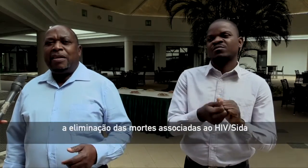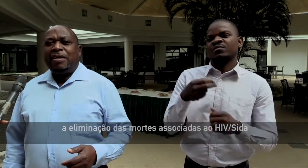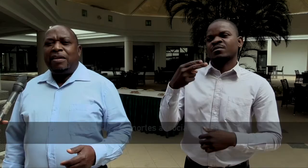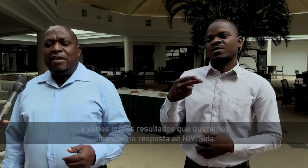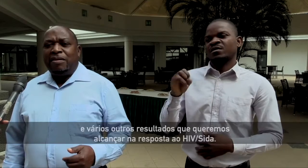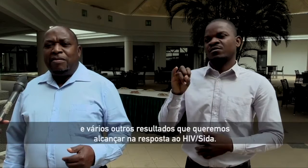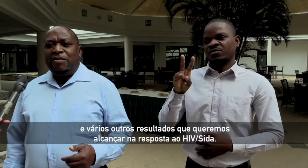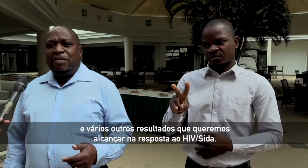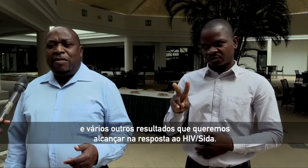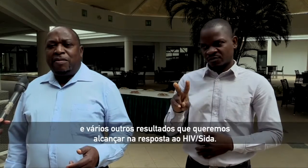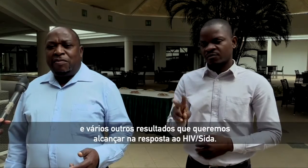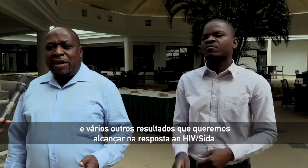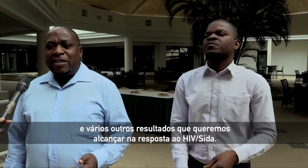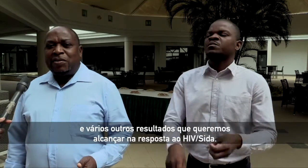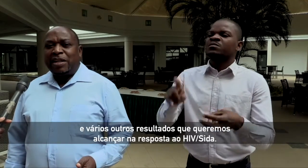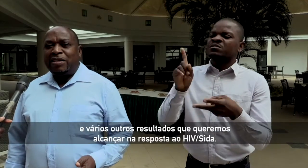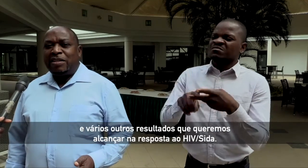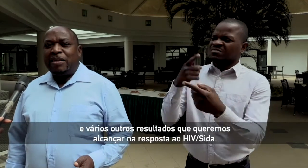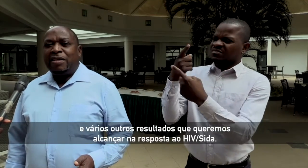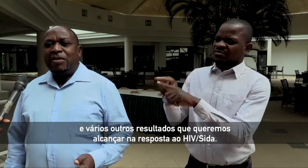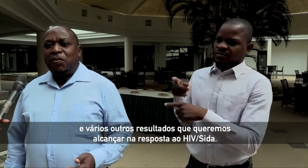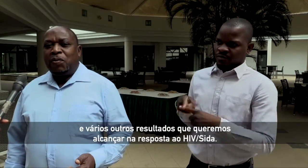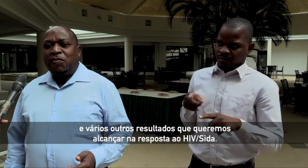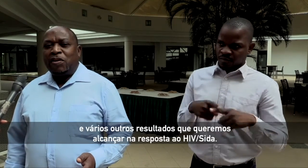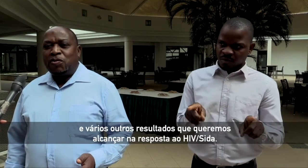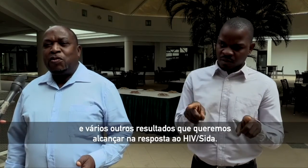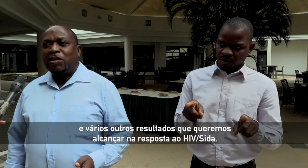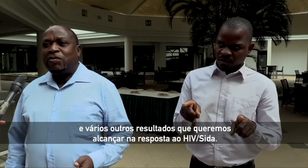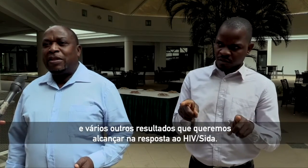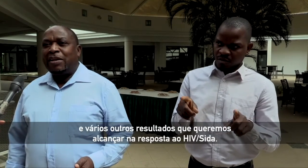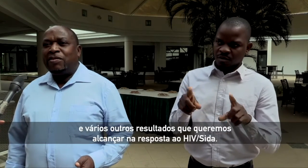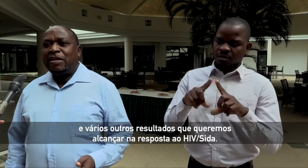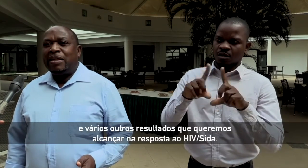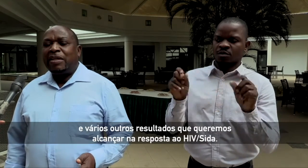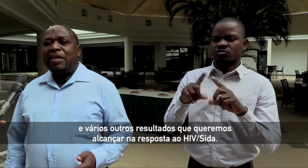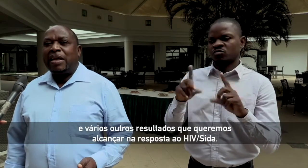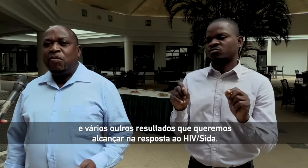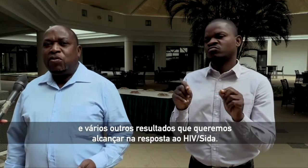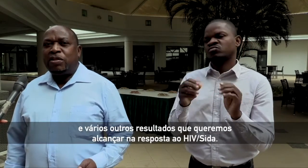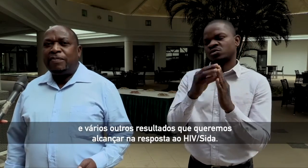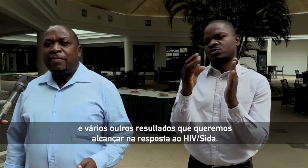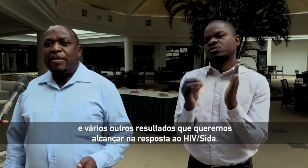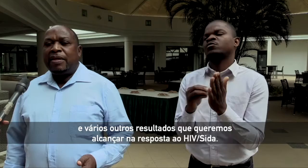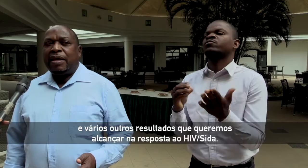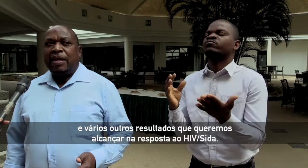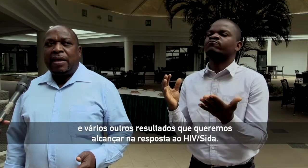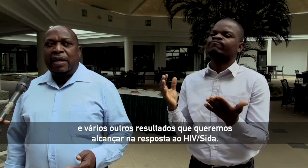e vários outros resultados que queremos